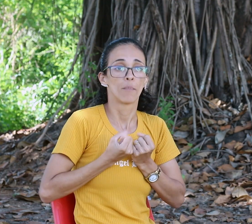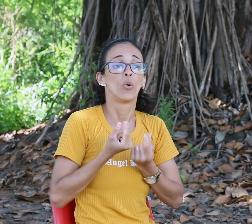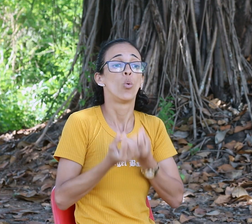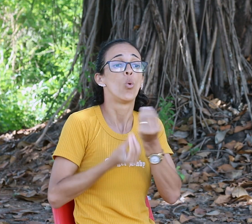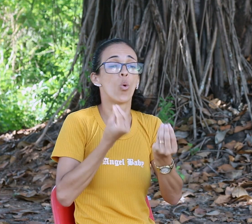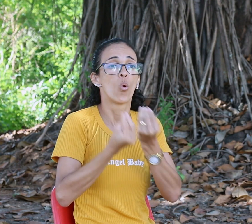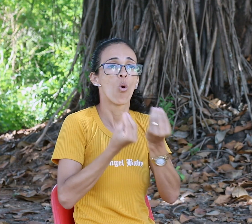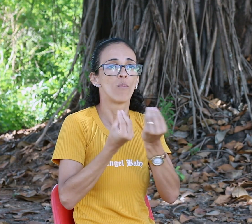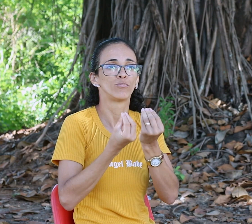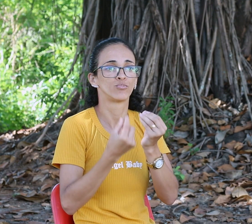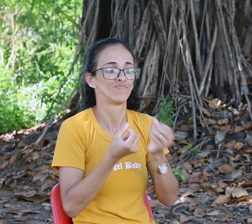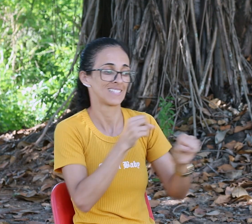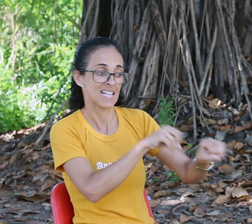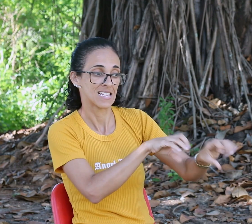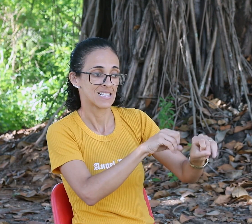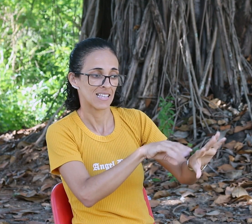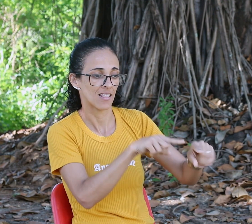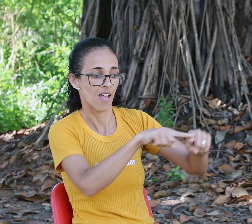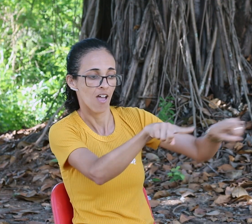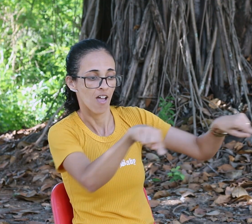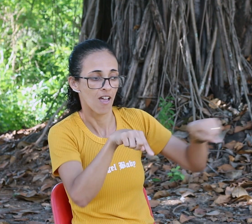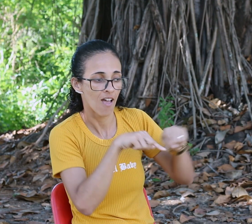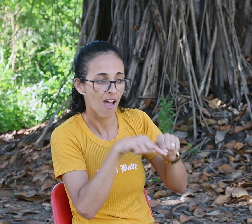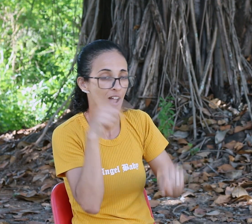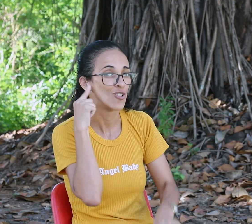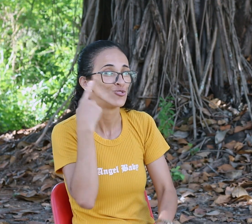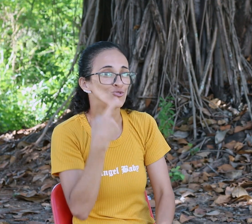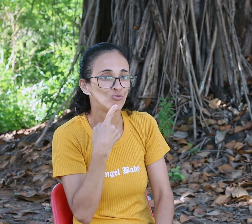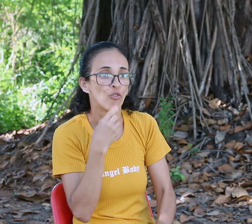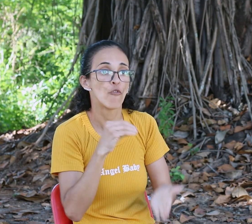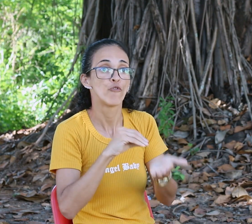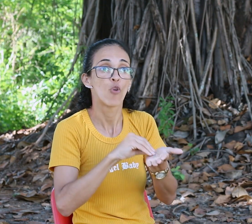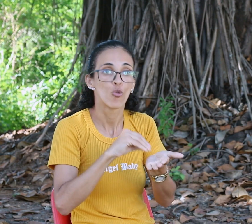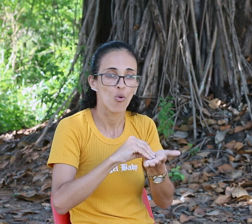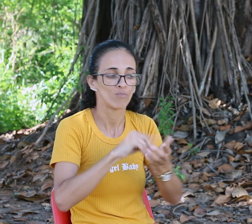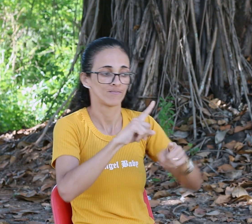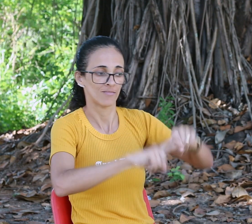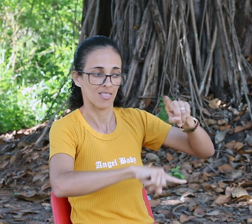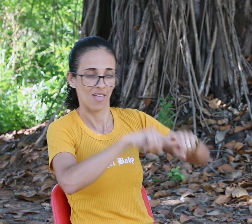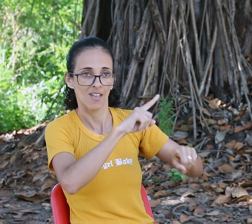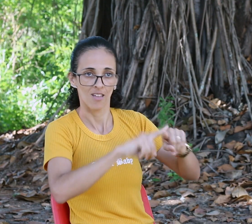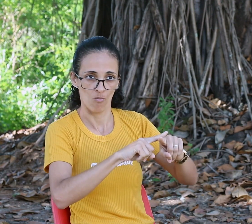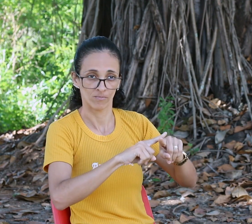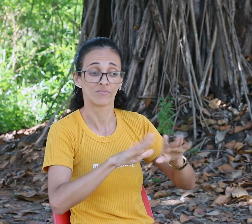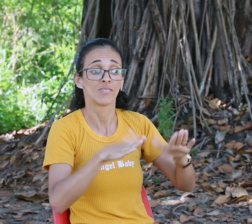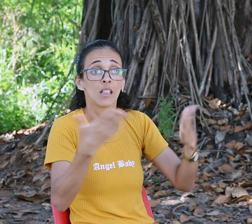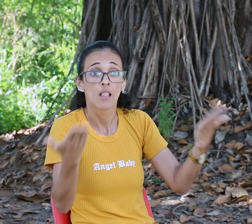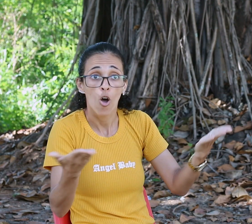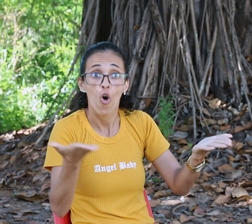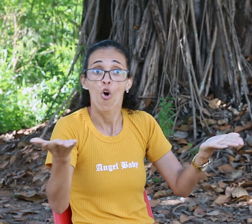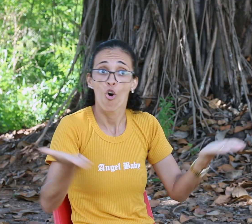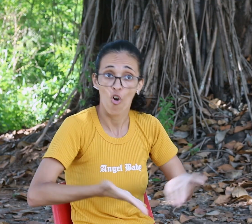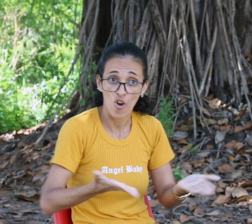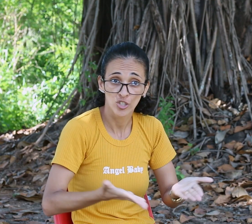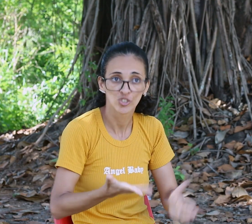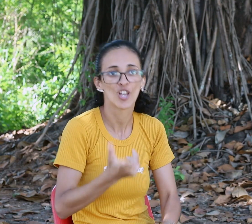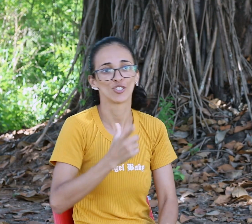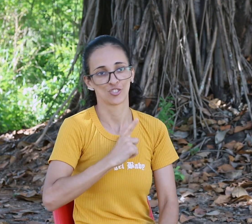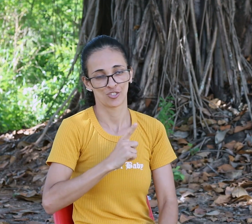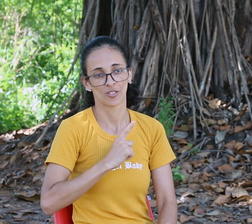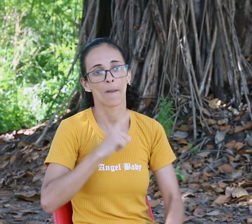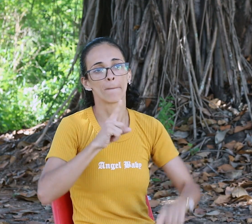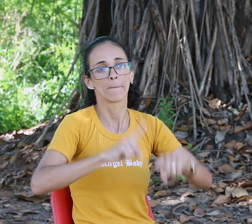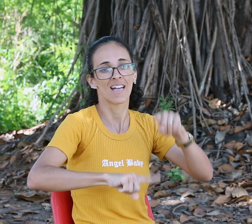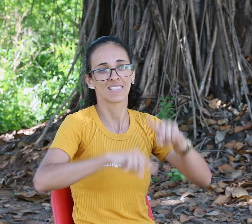tinha esses materiais acessíveis, não tinha esse ensino para o surdo. Às vezes faltavam materiais para que a